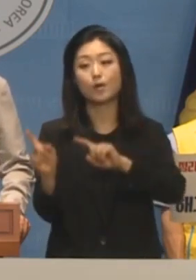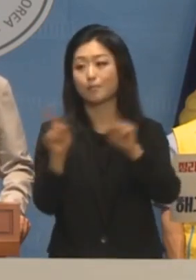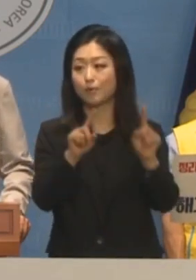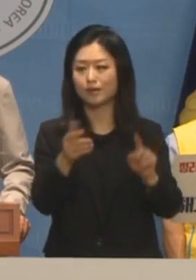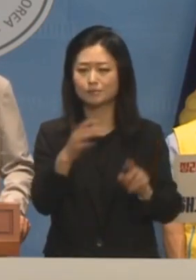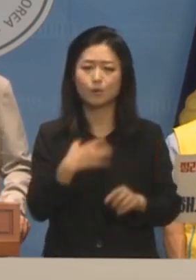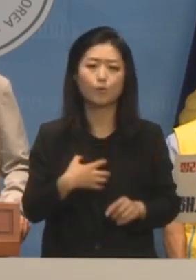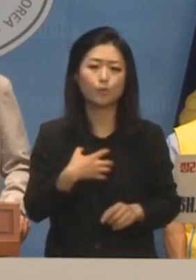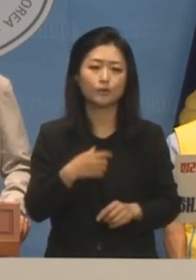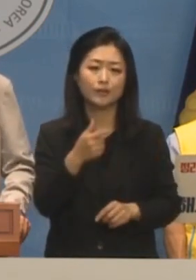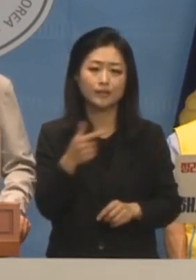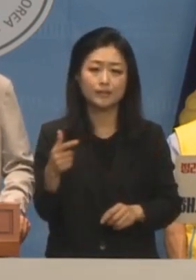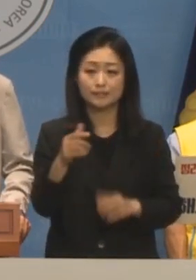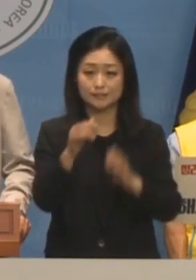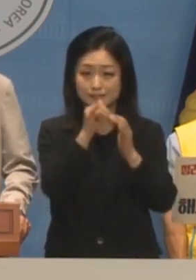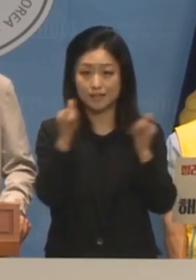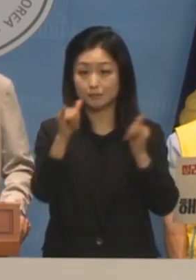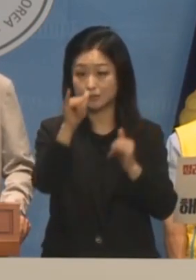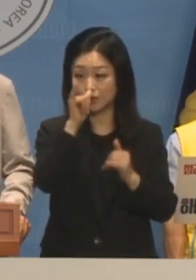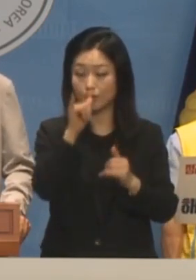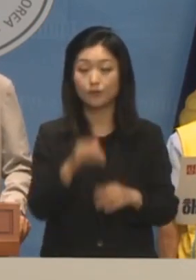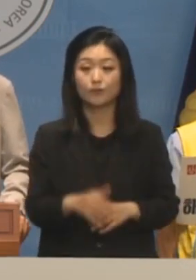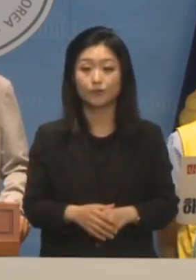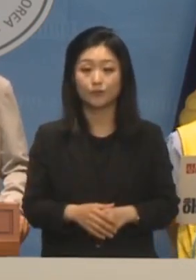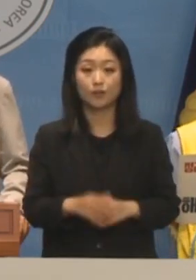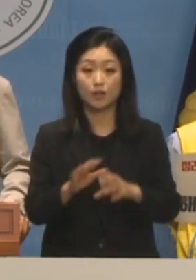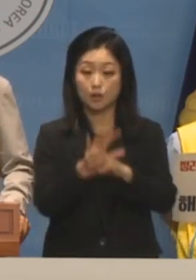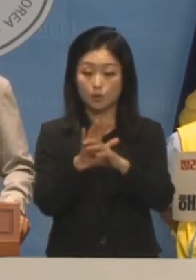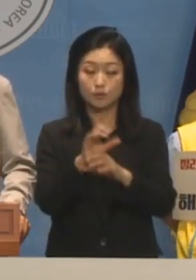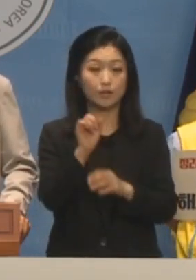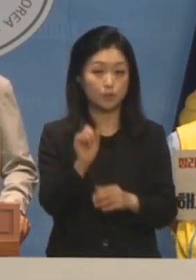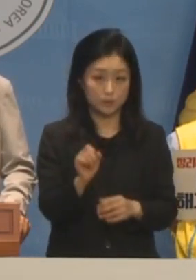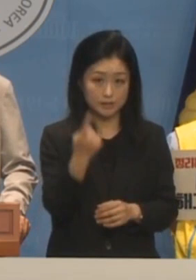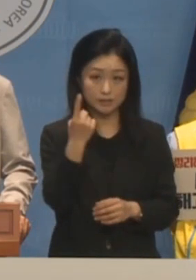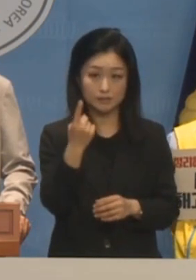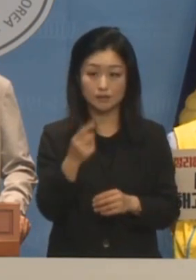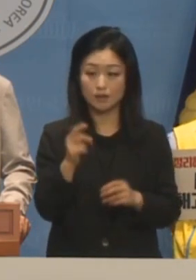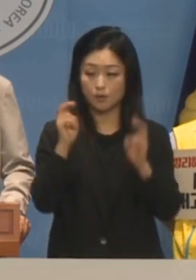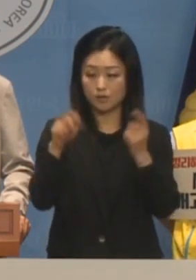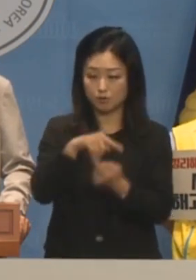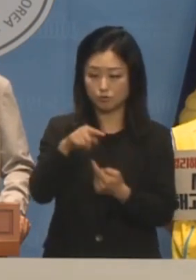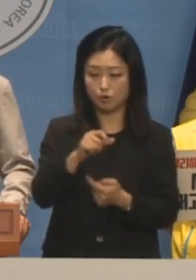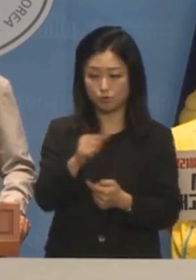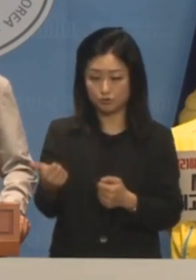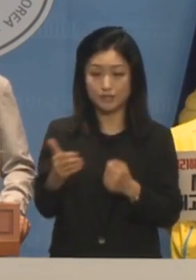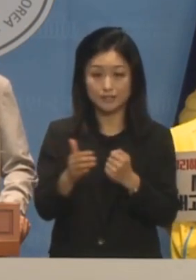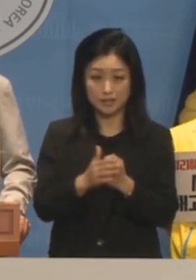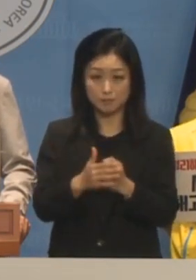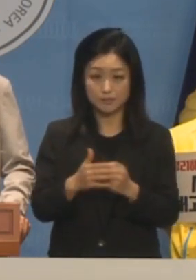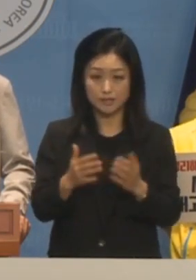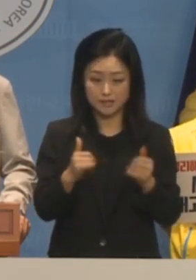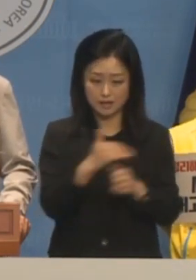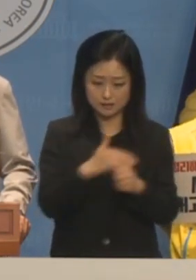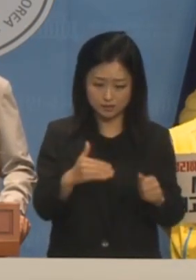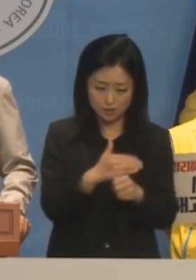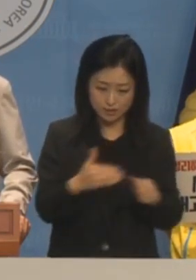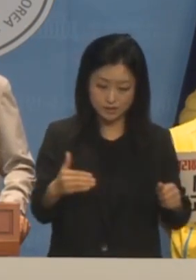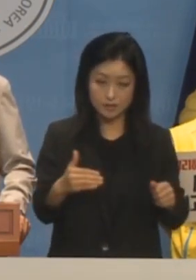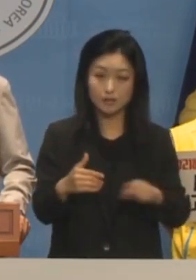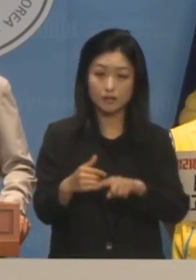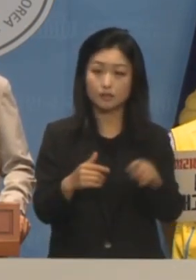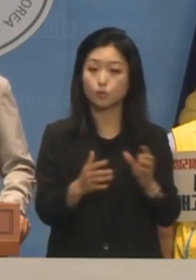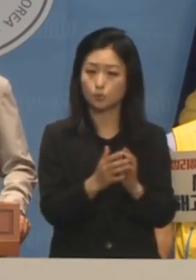속에 살고 있는 노동자들이 여기 있습니다. 코로나19로 인한 경영 악화를 이유로 정리해고를 당한